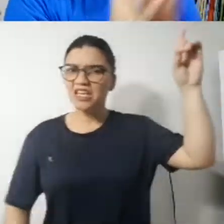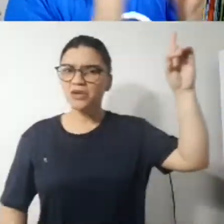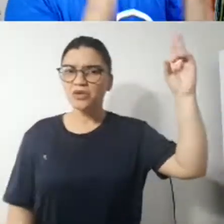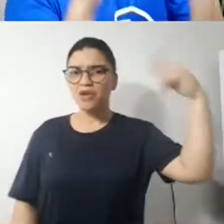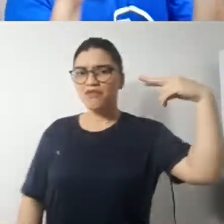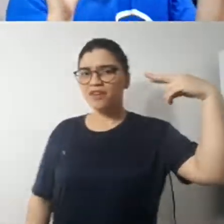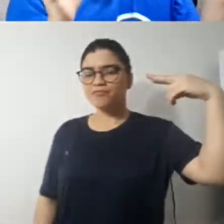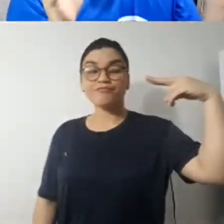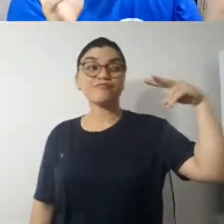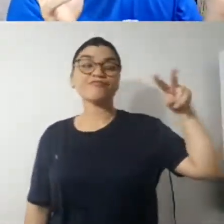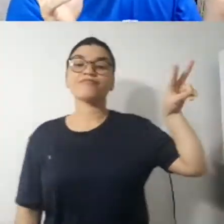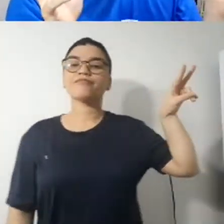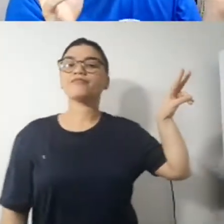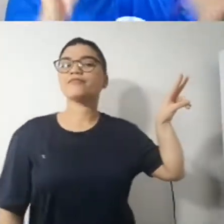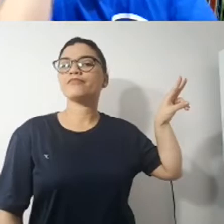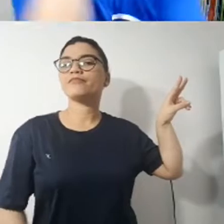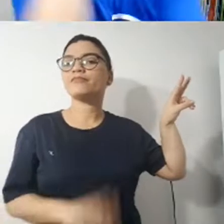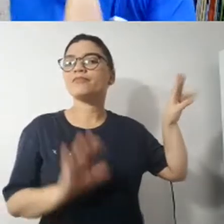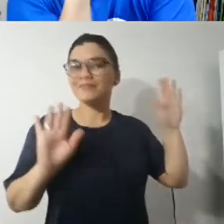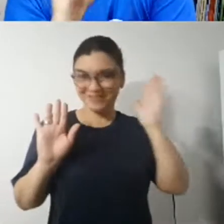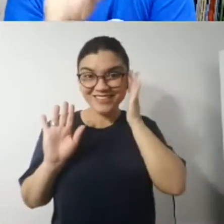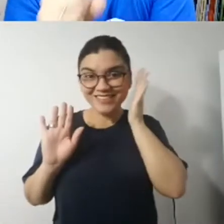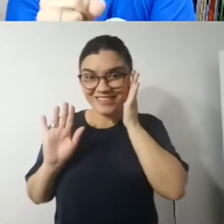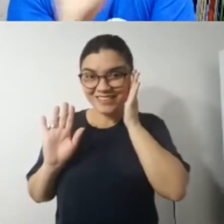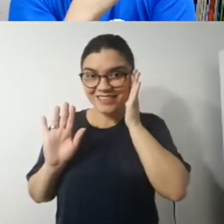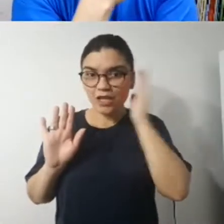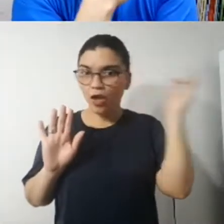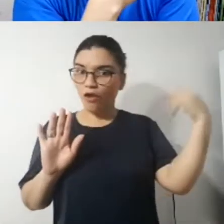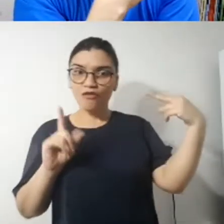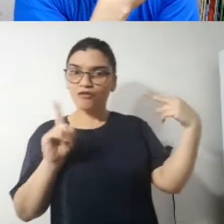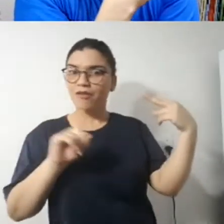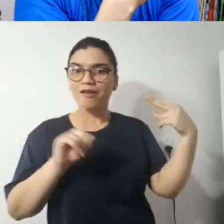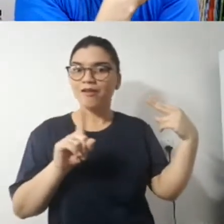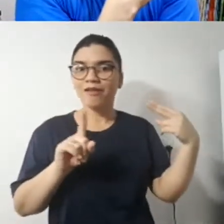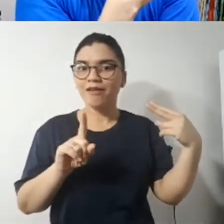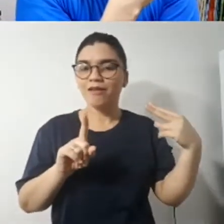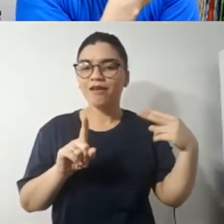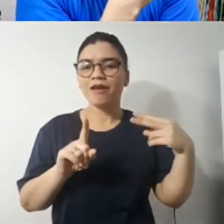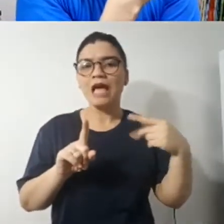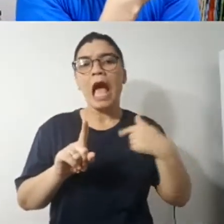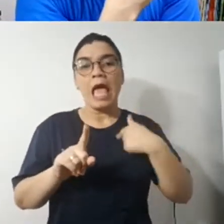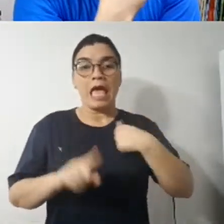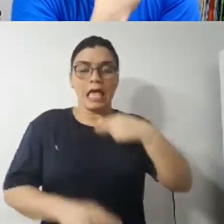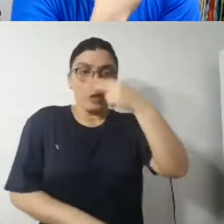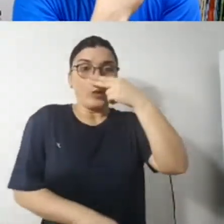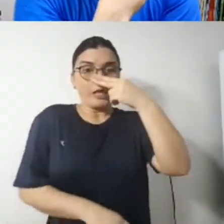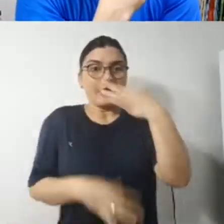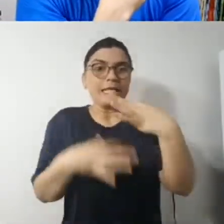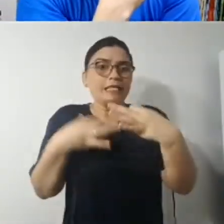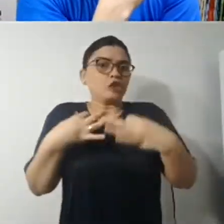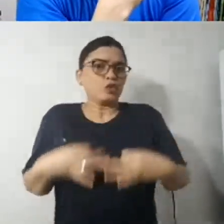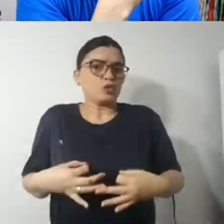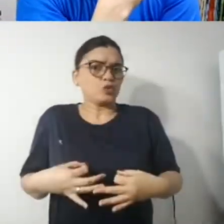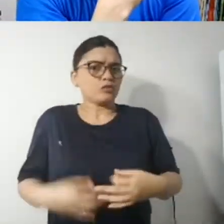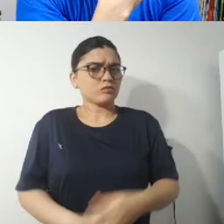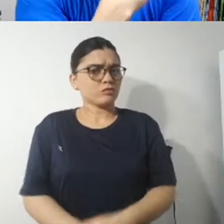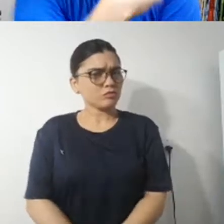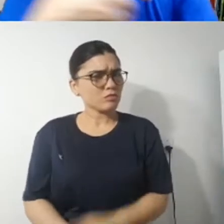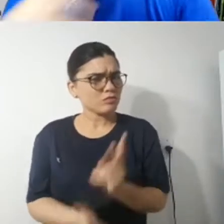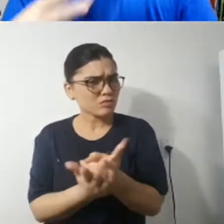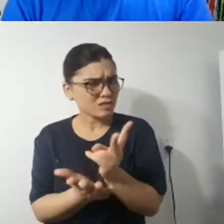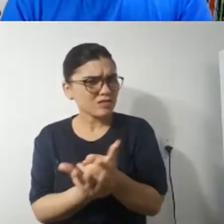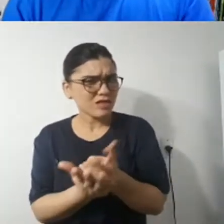sou justo. Mas nem sempre o crente pratica obras justas.